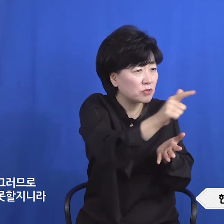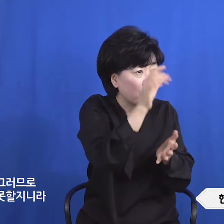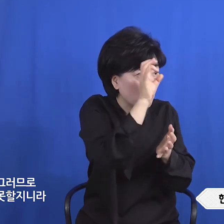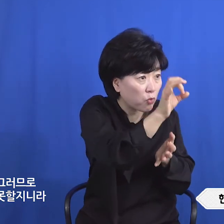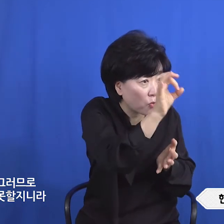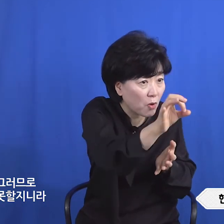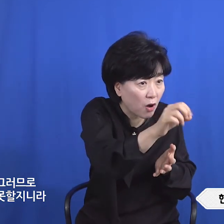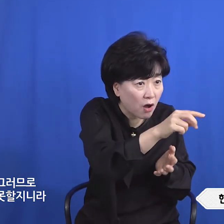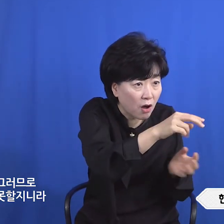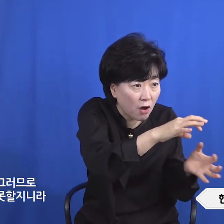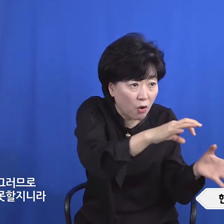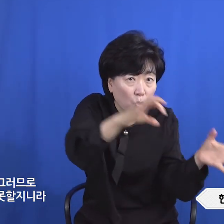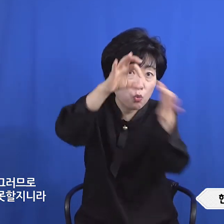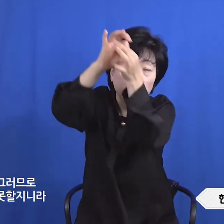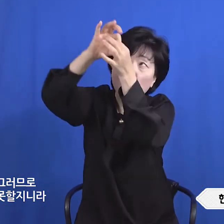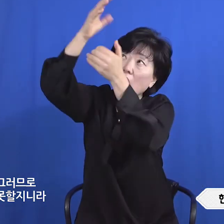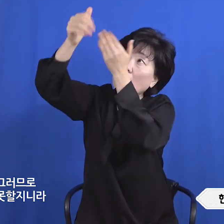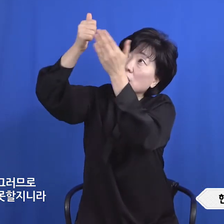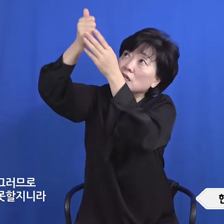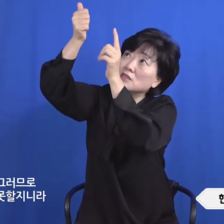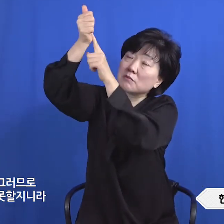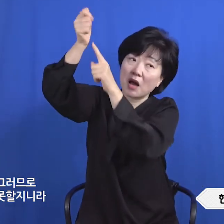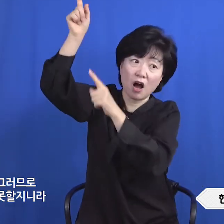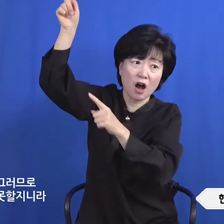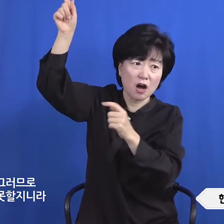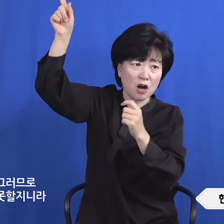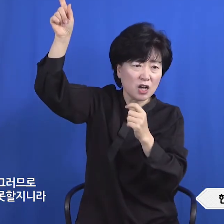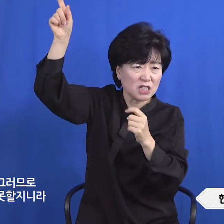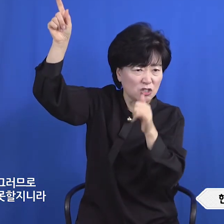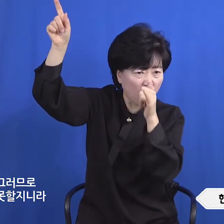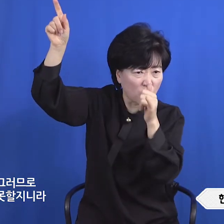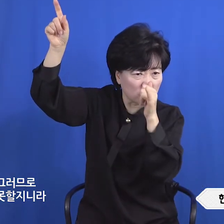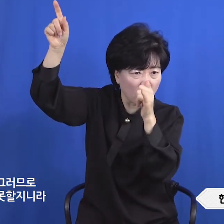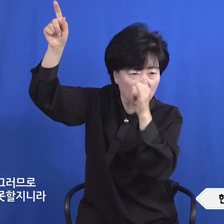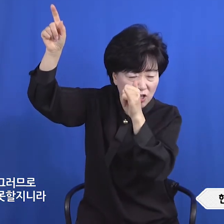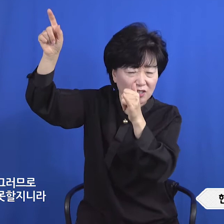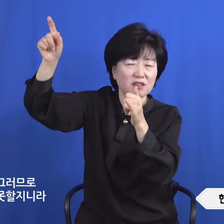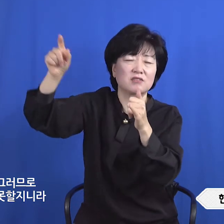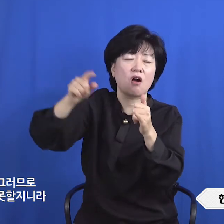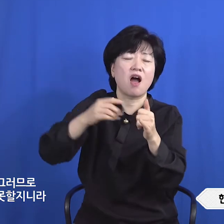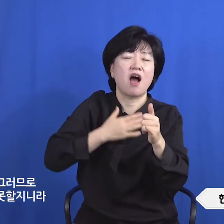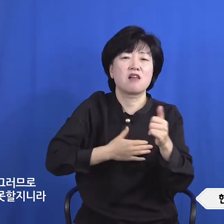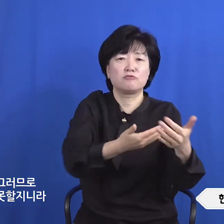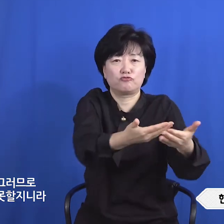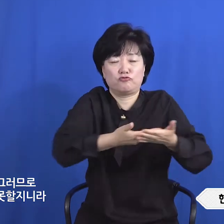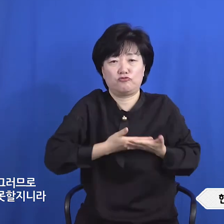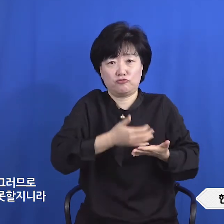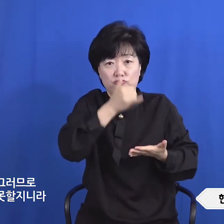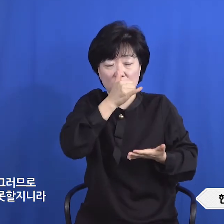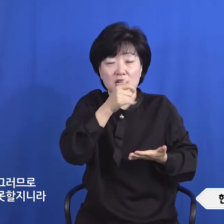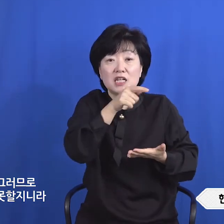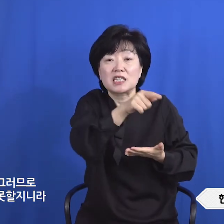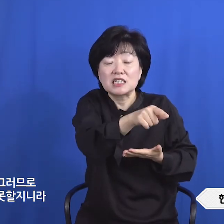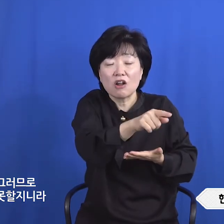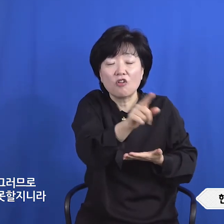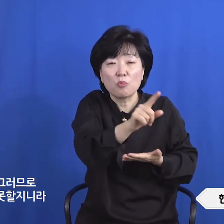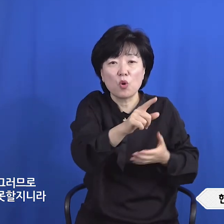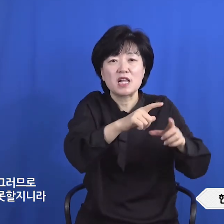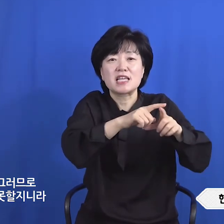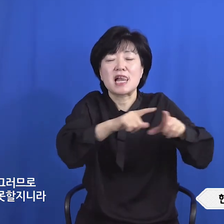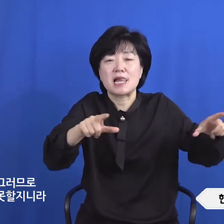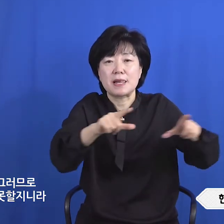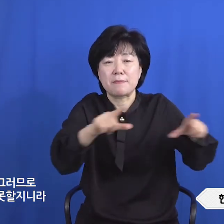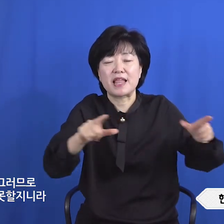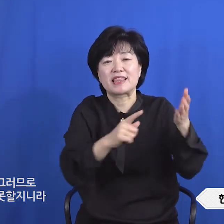통해서 하나님의 존재를 알 수 있다고 합니다. 그것을 일반 계시라고 합니다. 계시에는